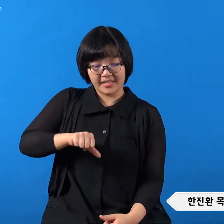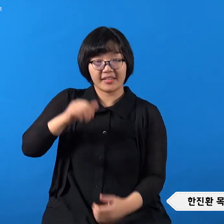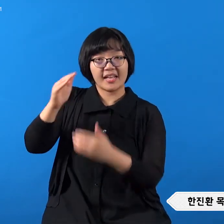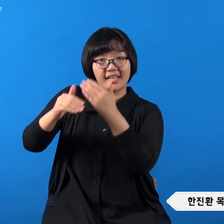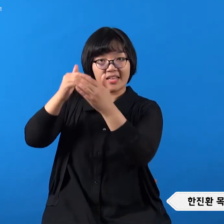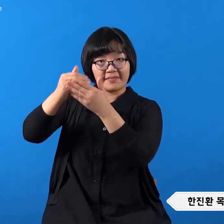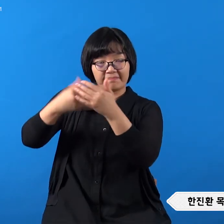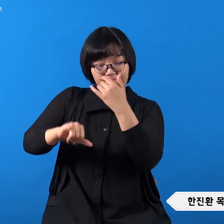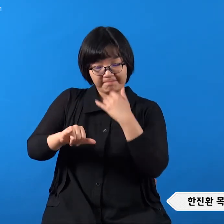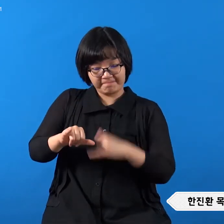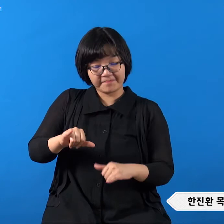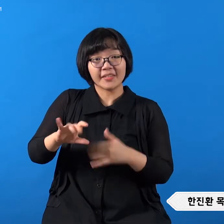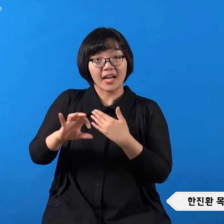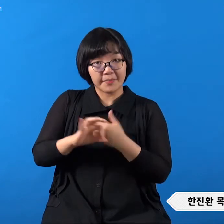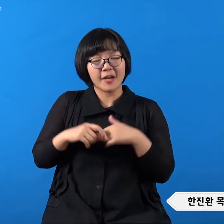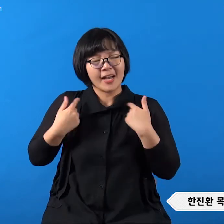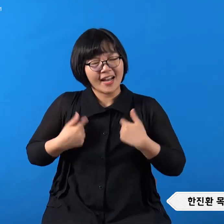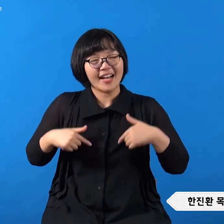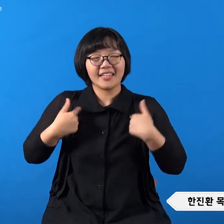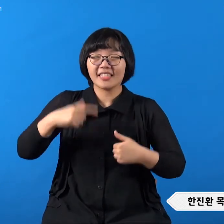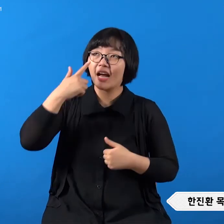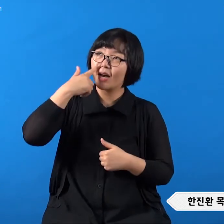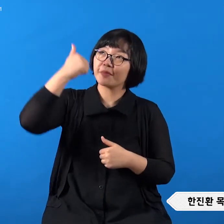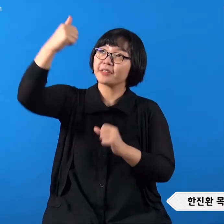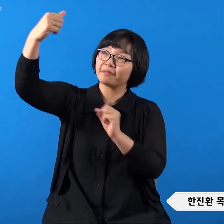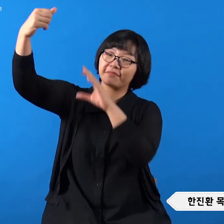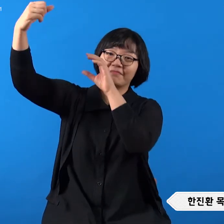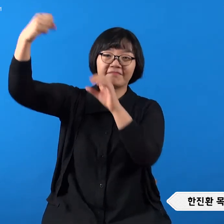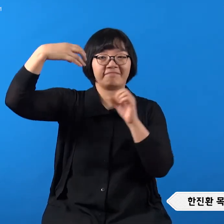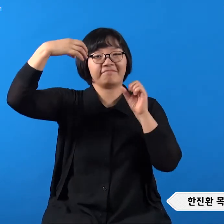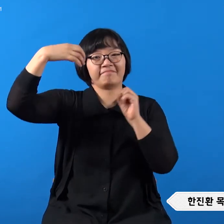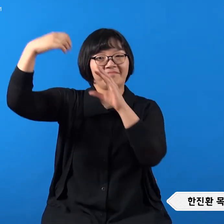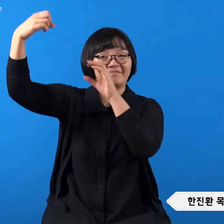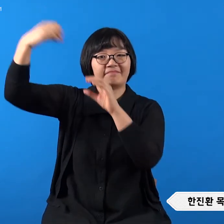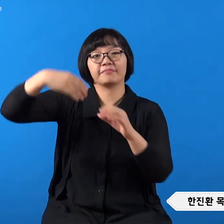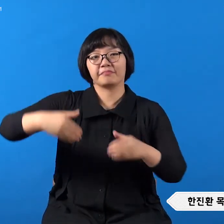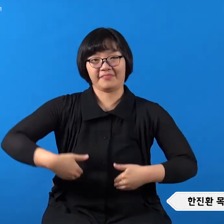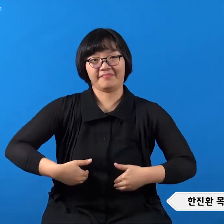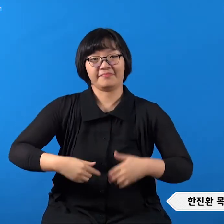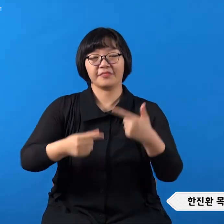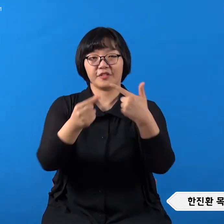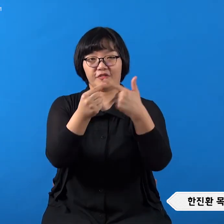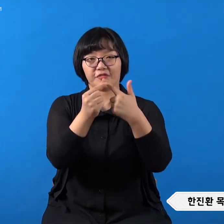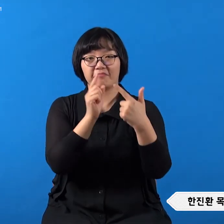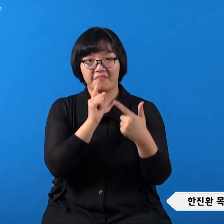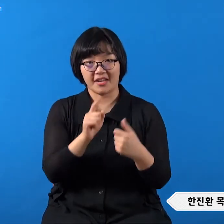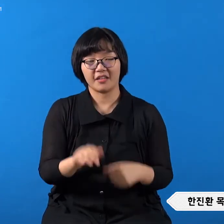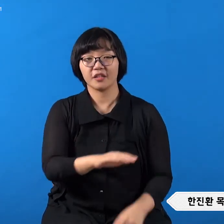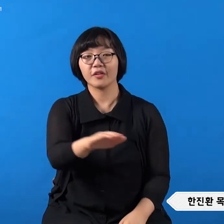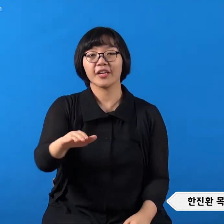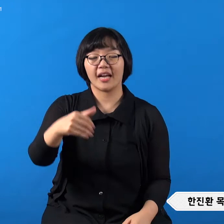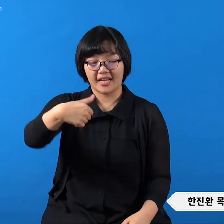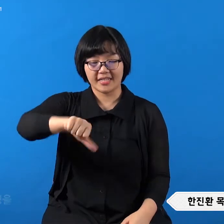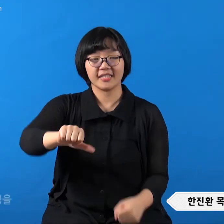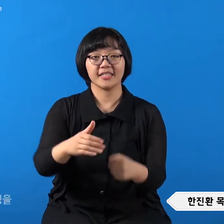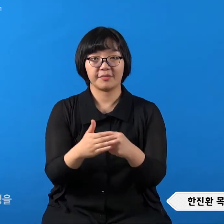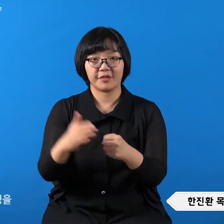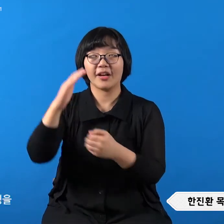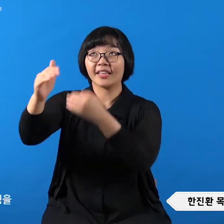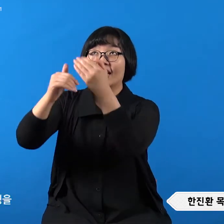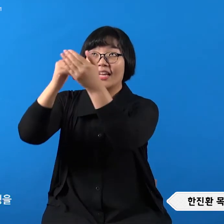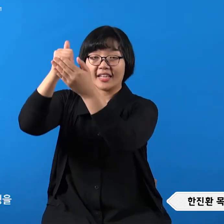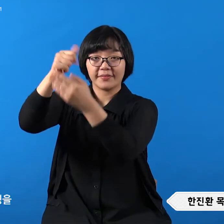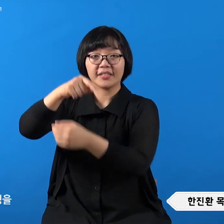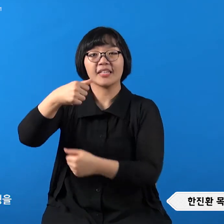아들이라면 날마다 아버지와 교통하면서 살아야 되죠. 그래서 6절에도 너희가 아들이므로 하나님이